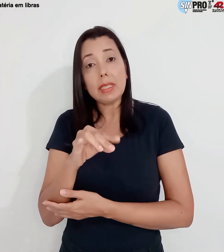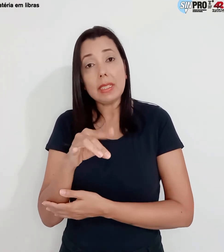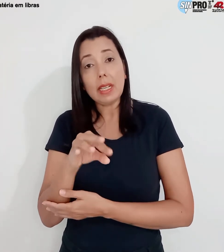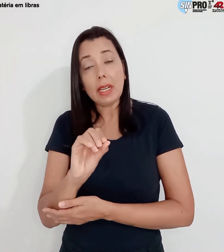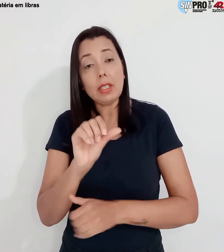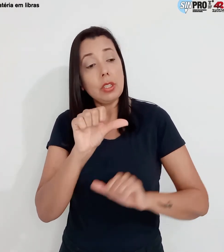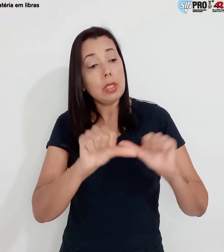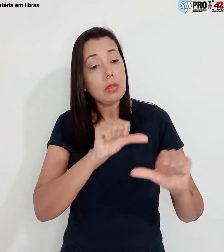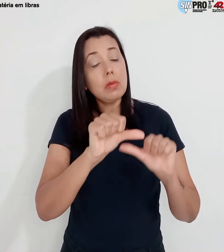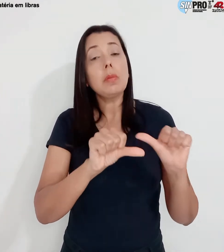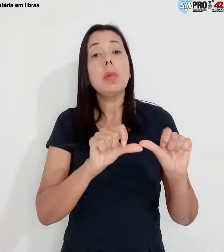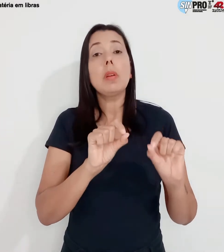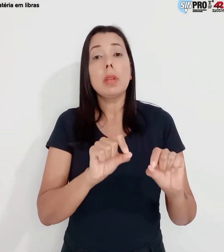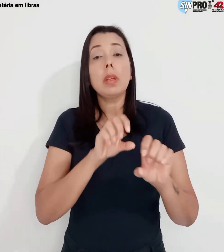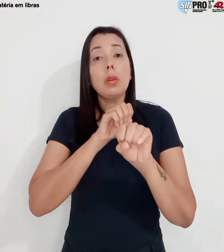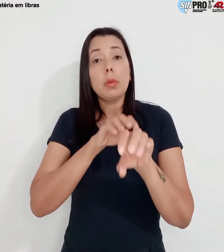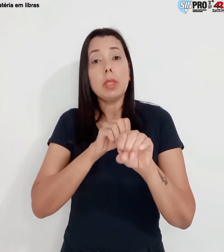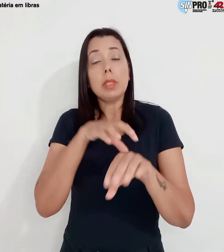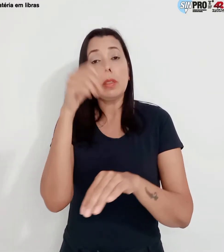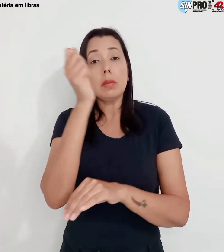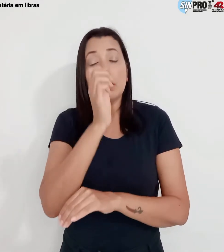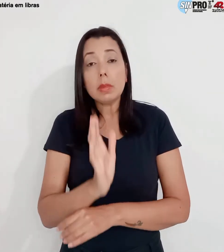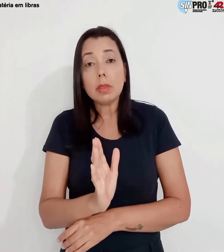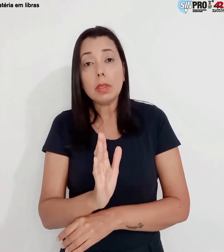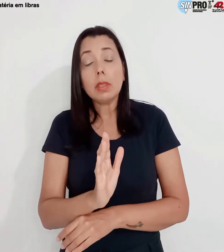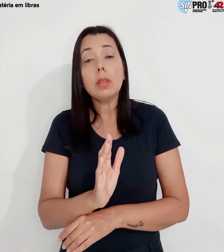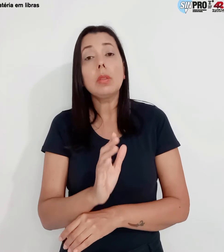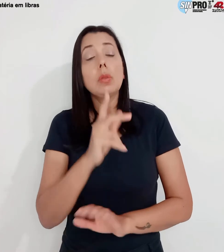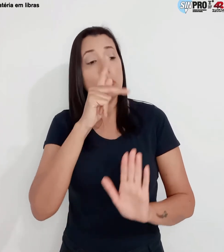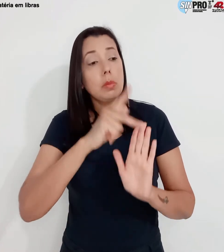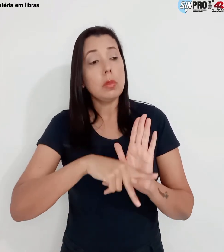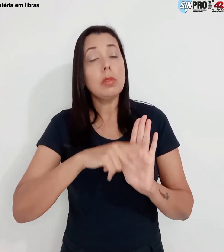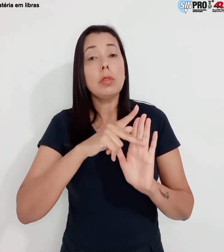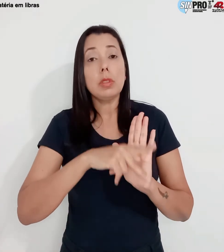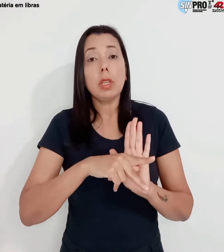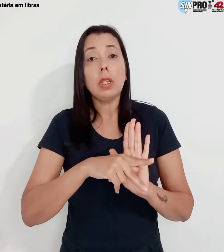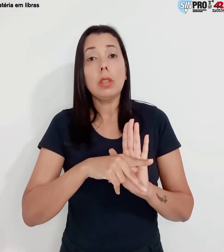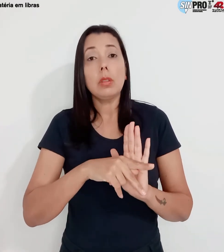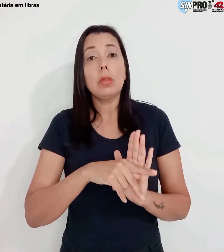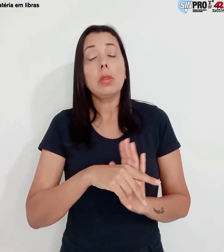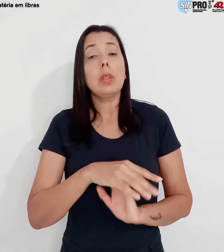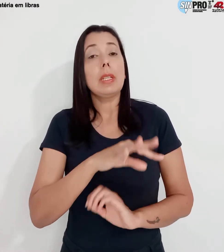para transformar o ensino brasileiro num projeto tecnocrático.